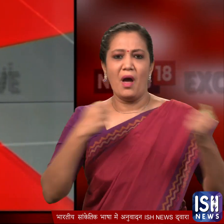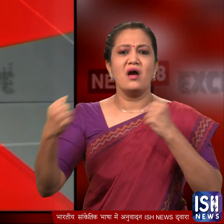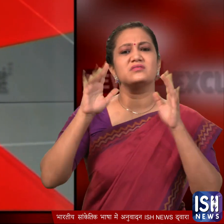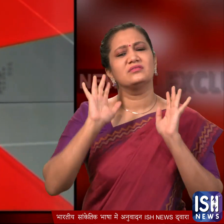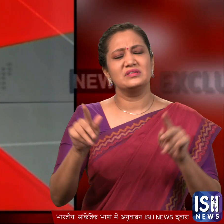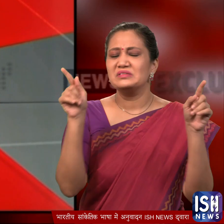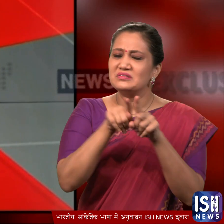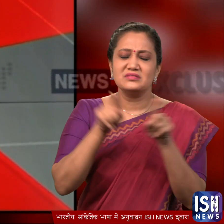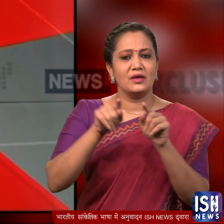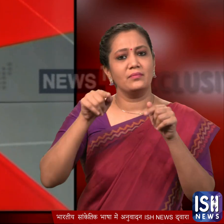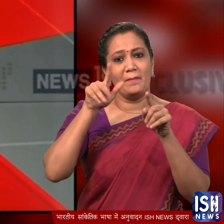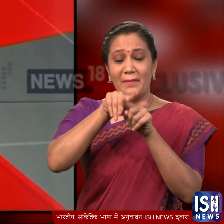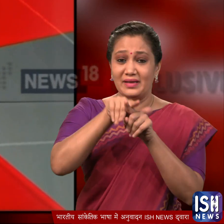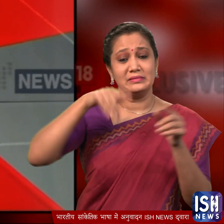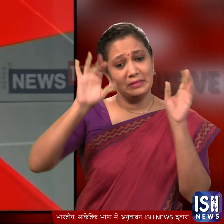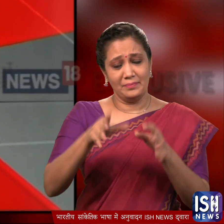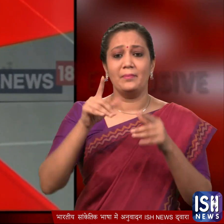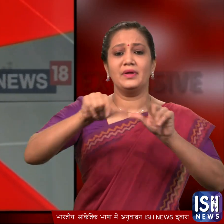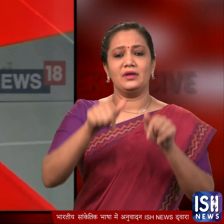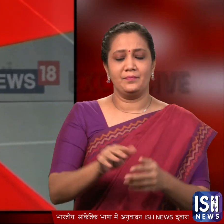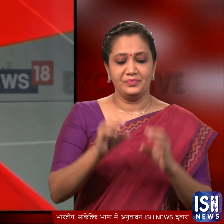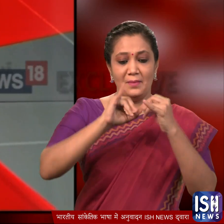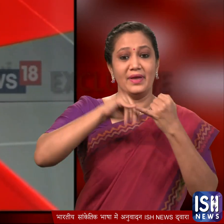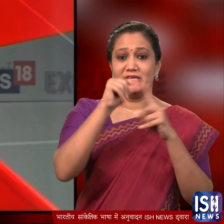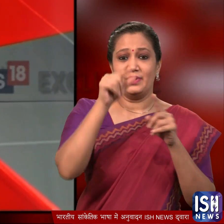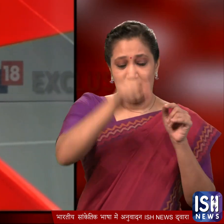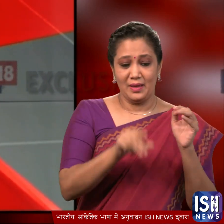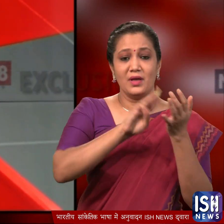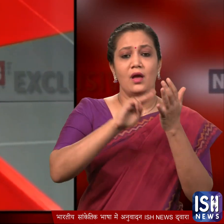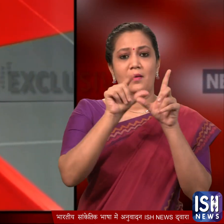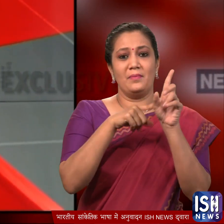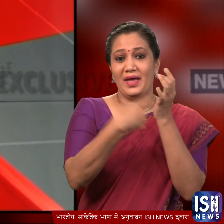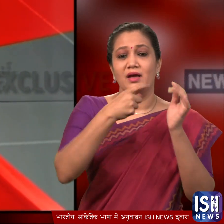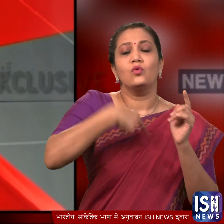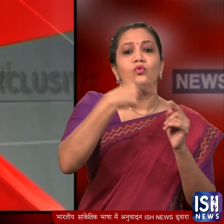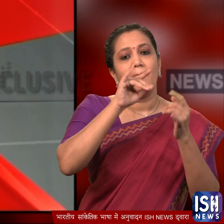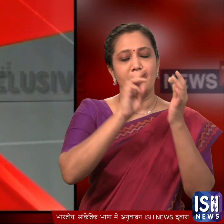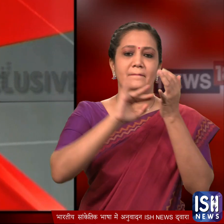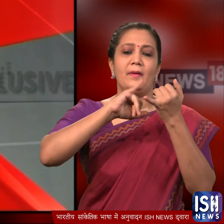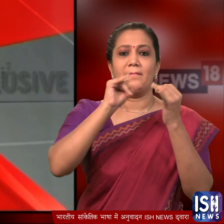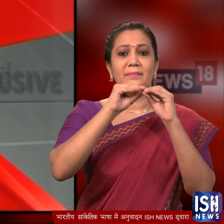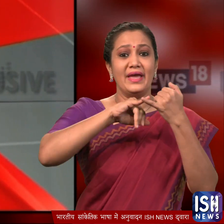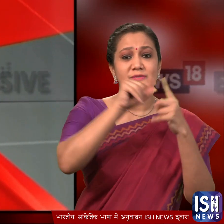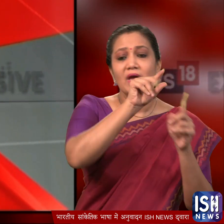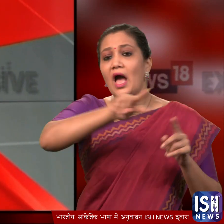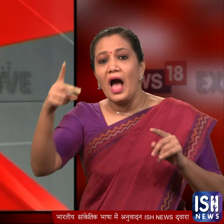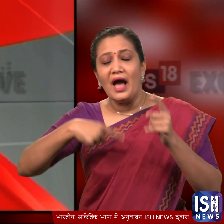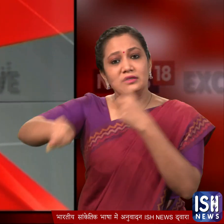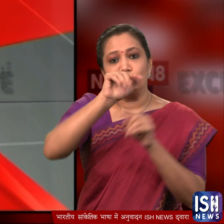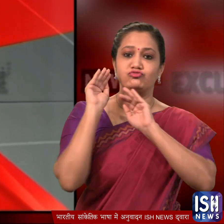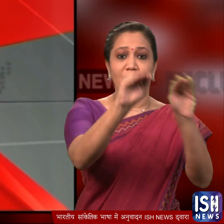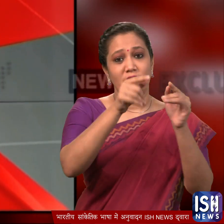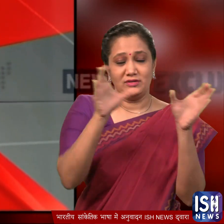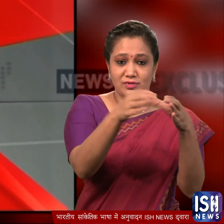भी यही जिद बवाल की वजह बन गई। वहां बीएसपी के टिकट पर मेयर का चुनाव जीती सुनीता वर्मा को गैर बीजेपी पार्टियों के पार्षदों